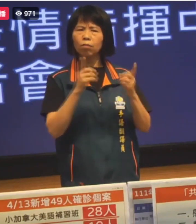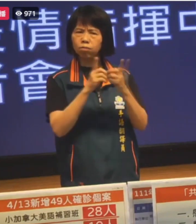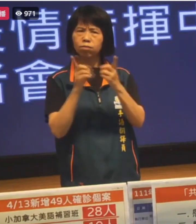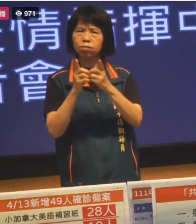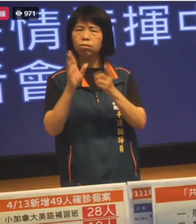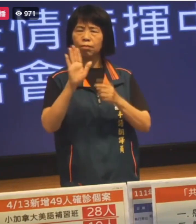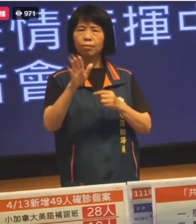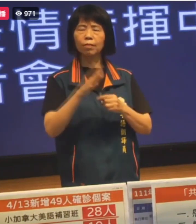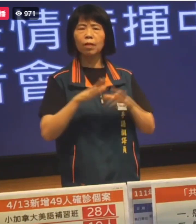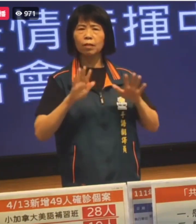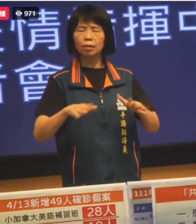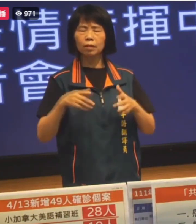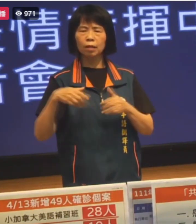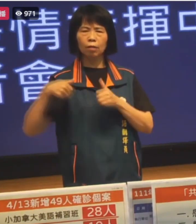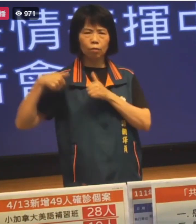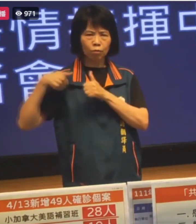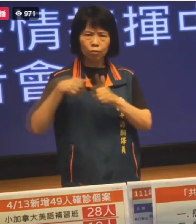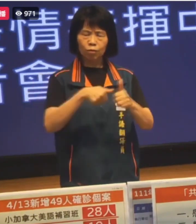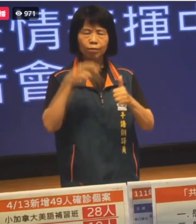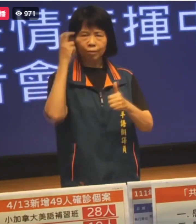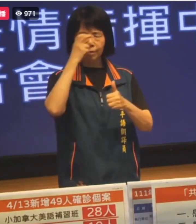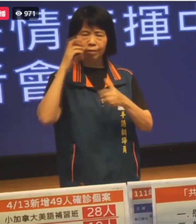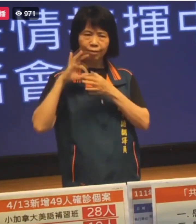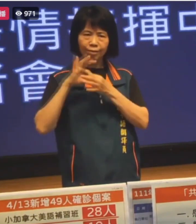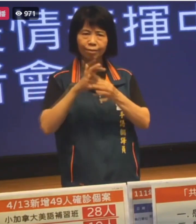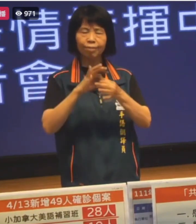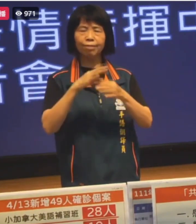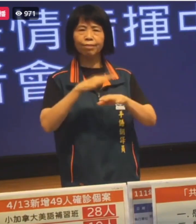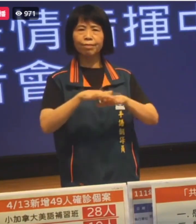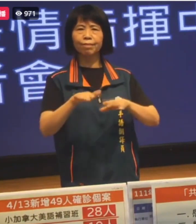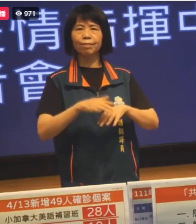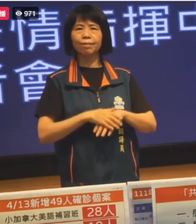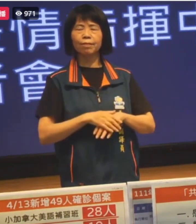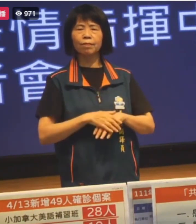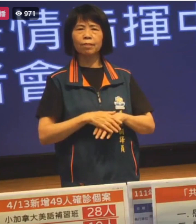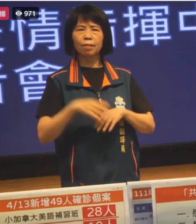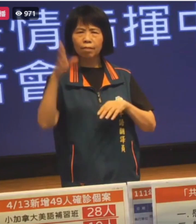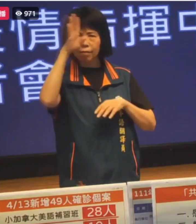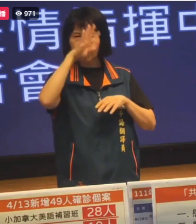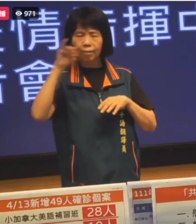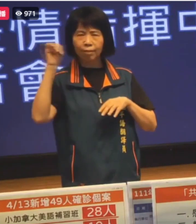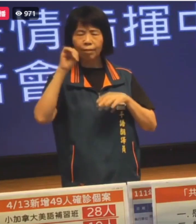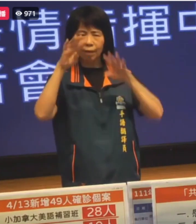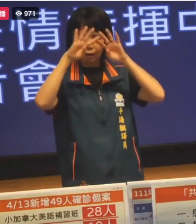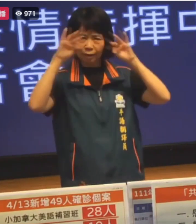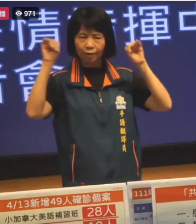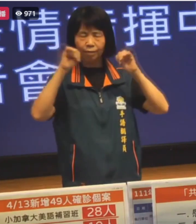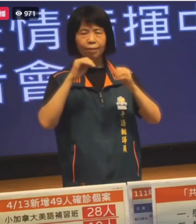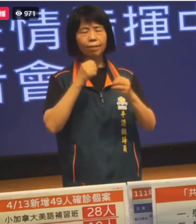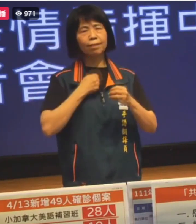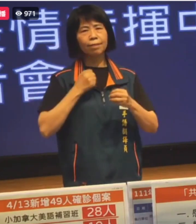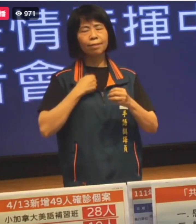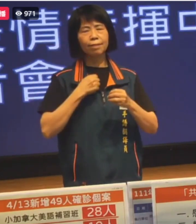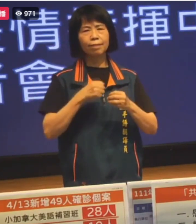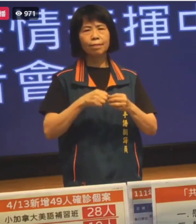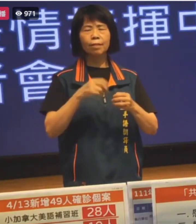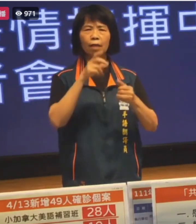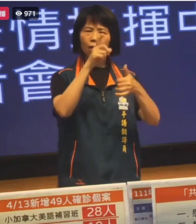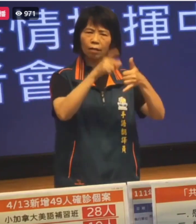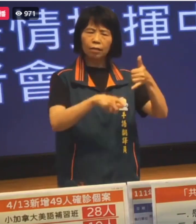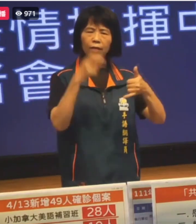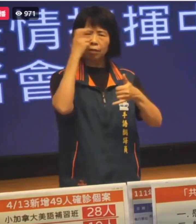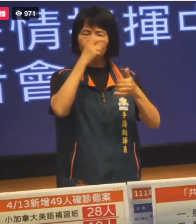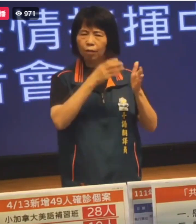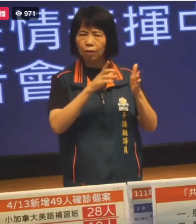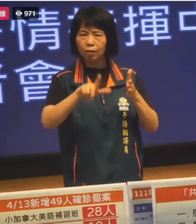关性，我们讲我们会再继续去追踪啊，去了解啊，那刚才讲16还有1位各管师，还有一个门